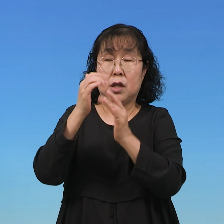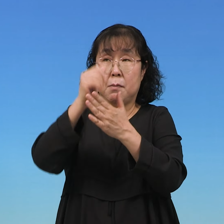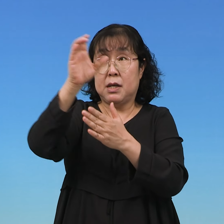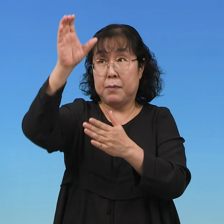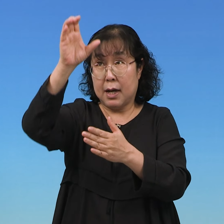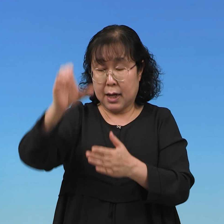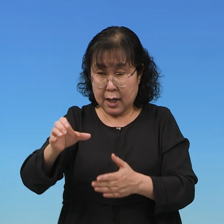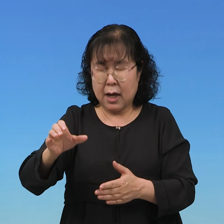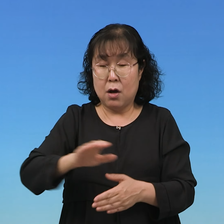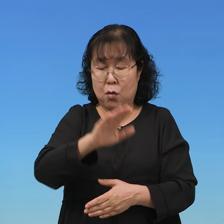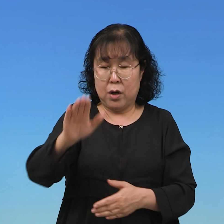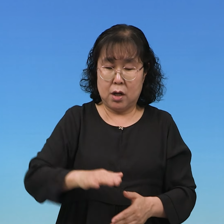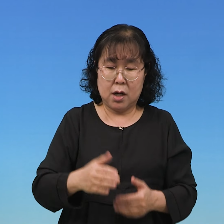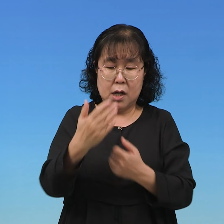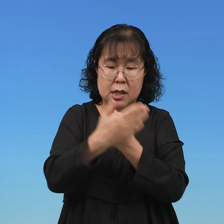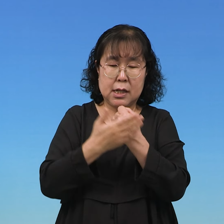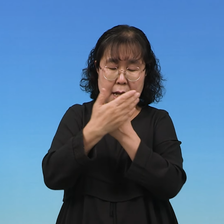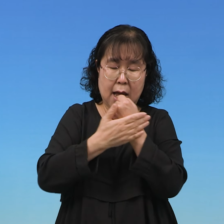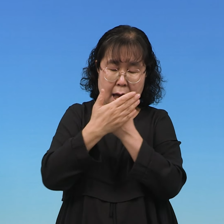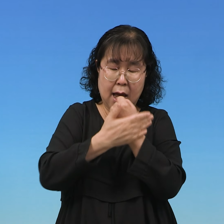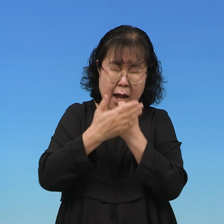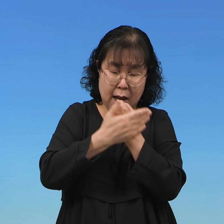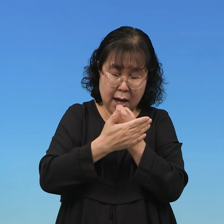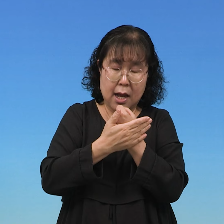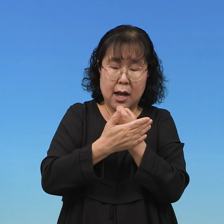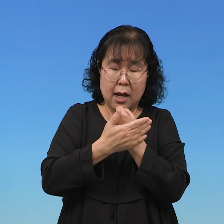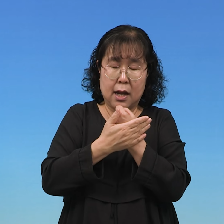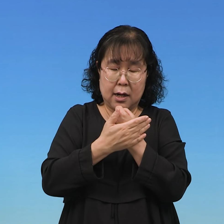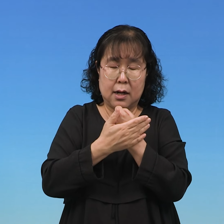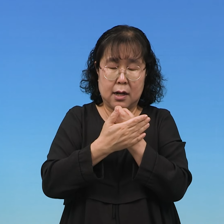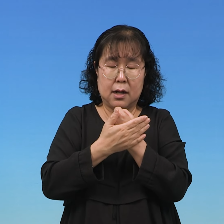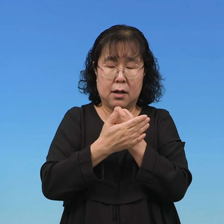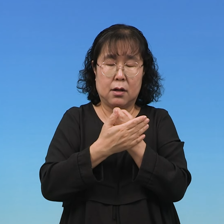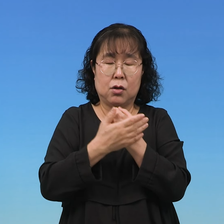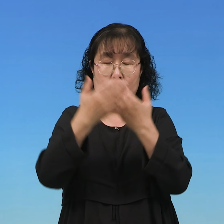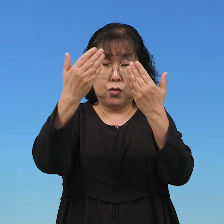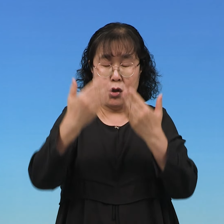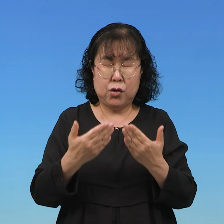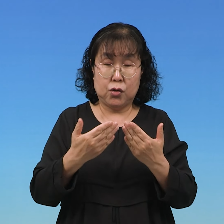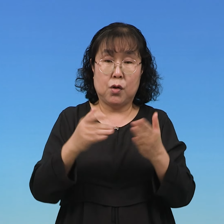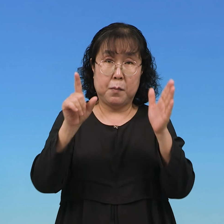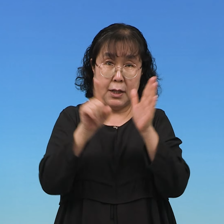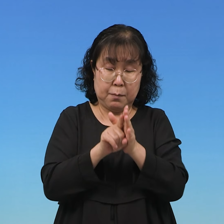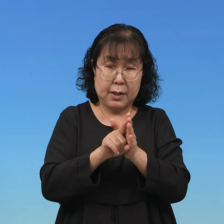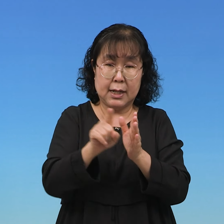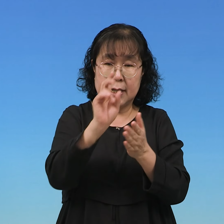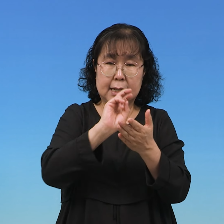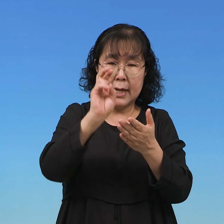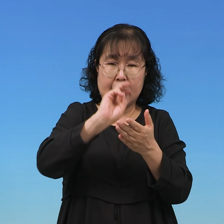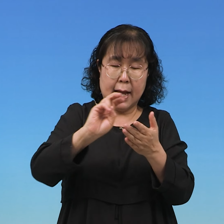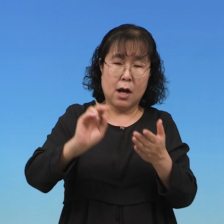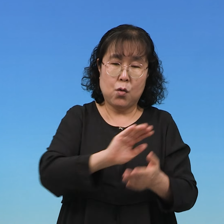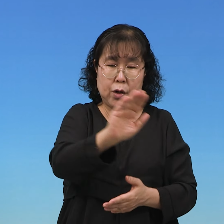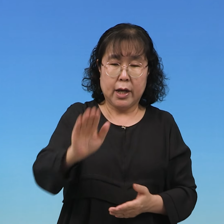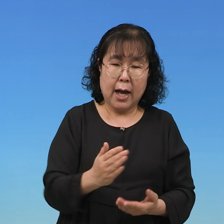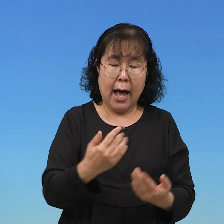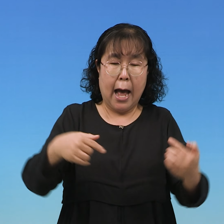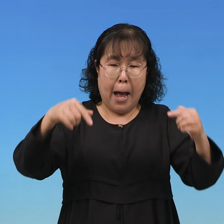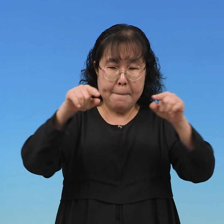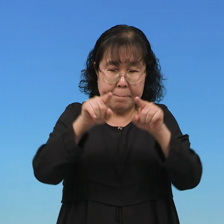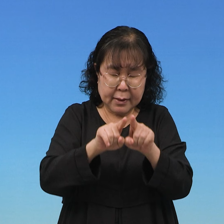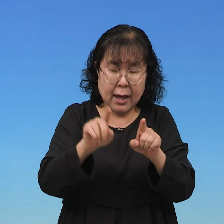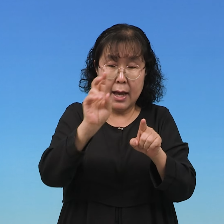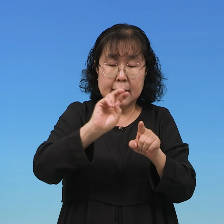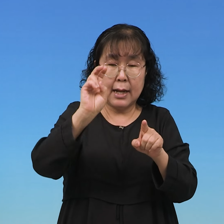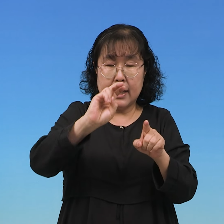주시리라 믿습니다. 우리 한번 이 찬양 같이 가사를 생각하시면서 함께 불러보시면 좋겠습니다. 주